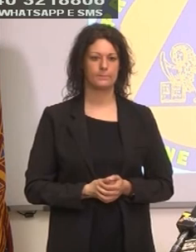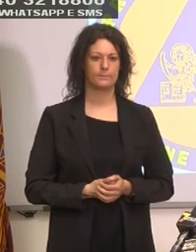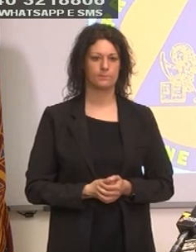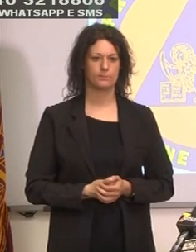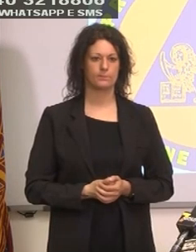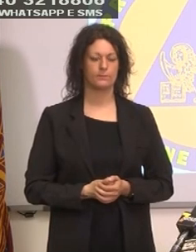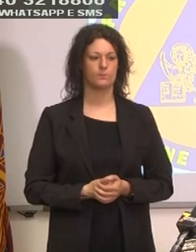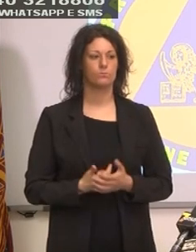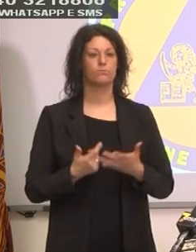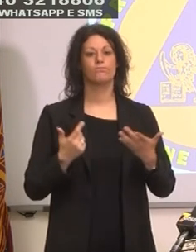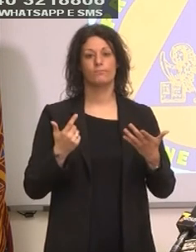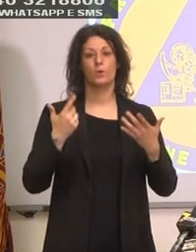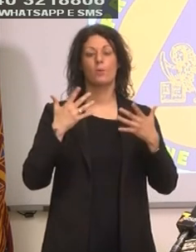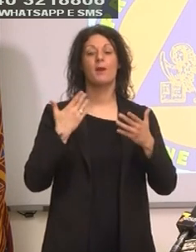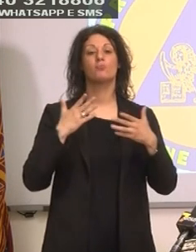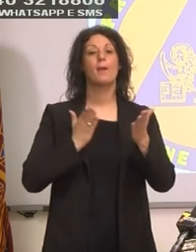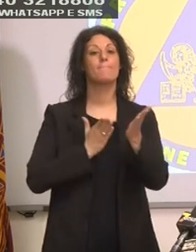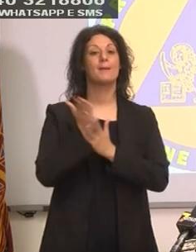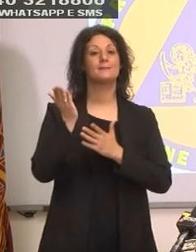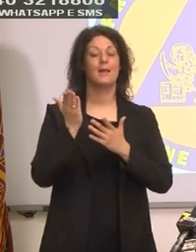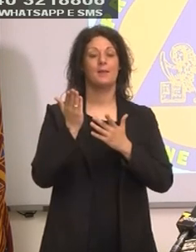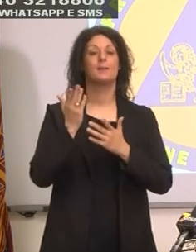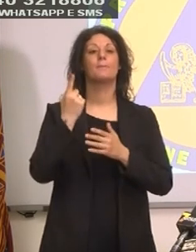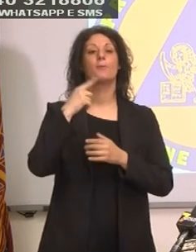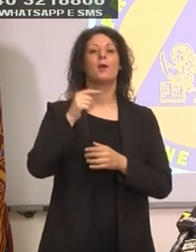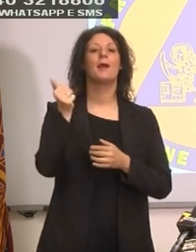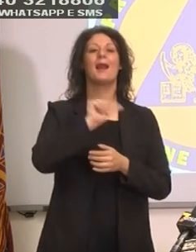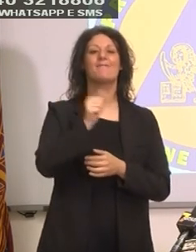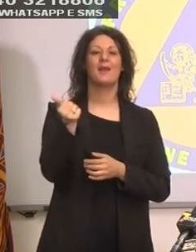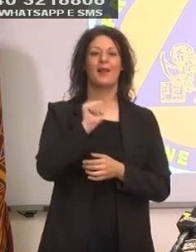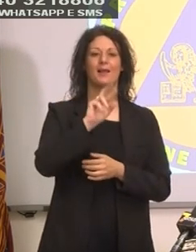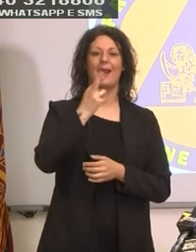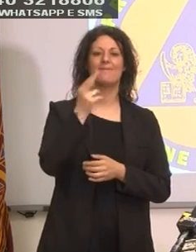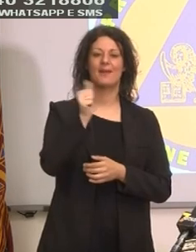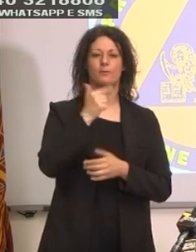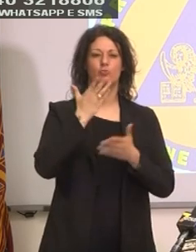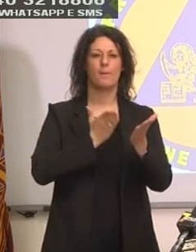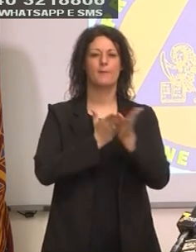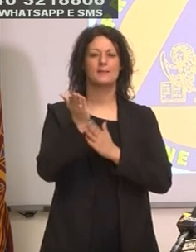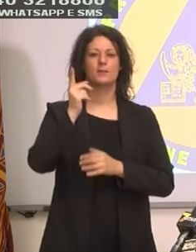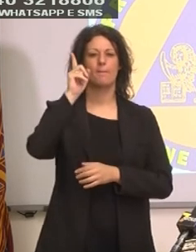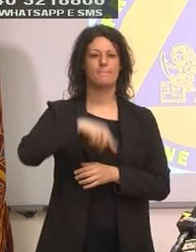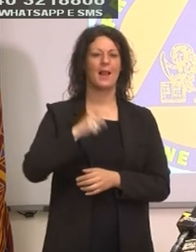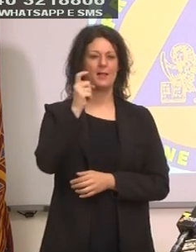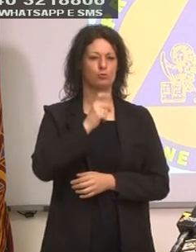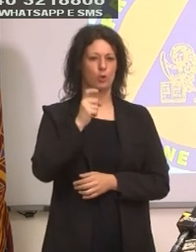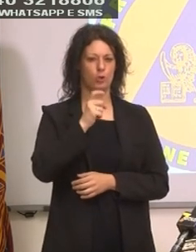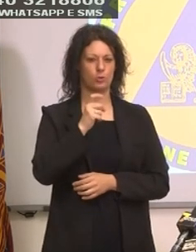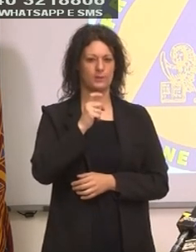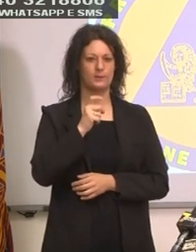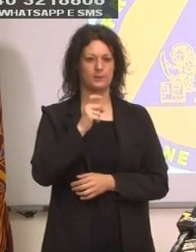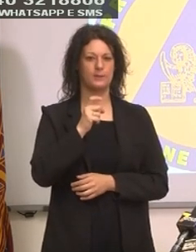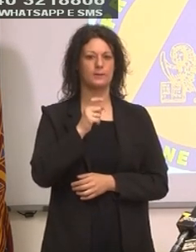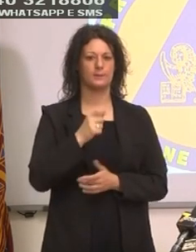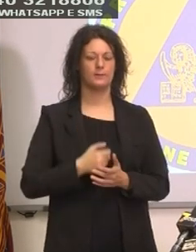E siccome sono già passati quasi 1000 giorni dal referendum, 900 e quanti? È Antenna 3 che fa il conto tutti i giorni. Però